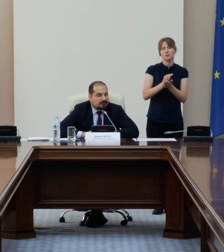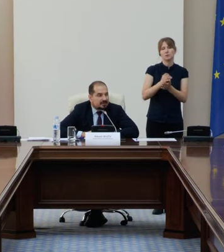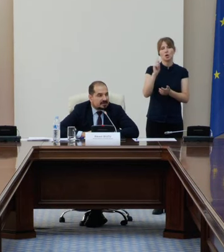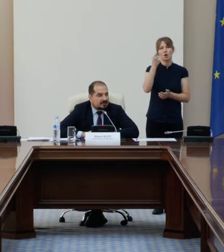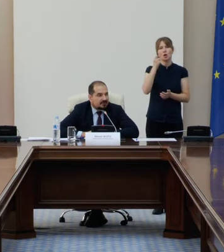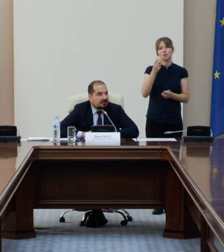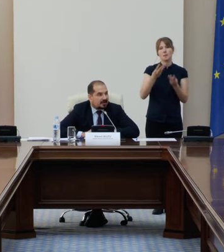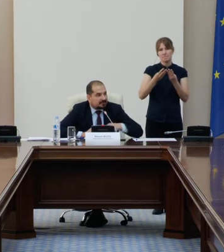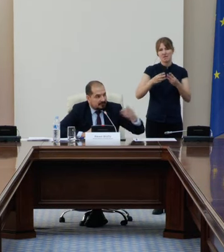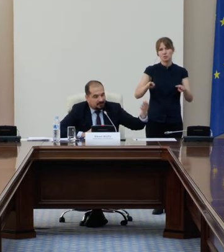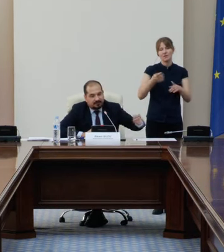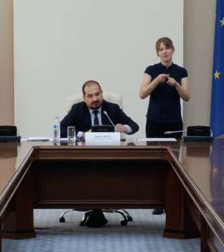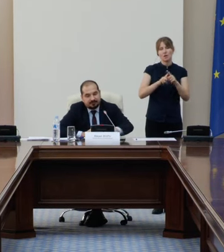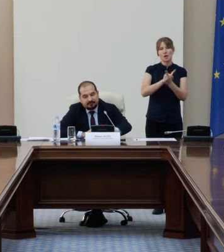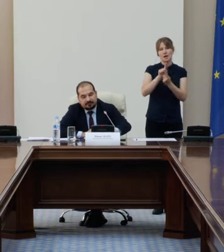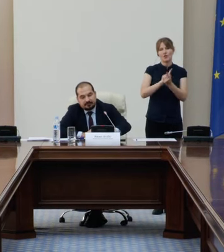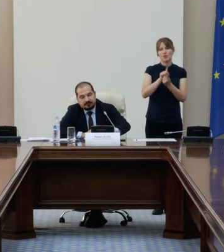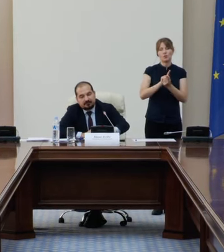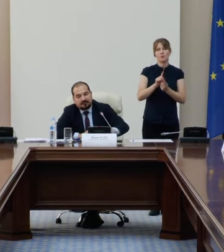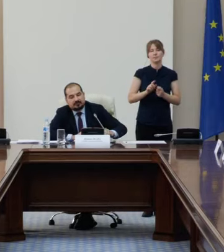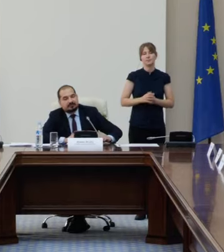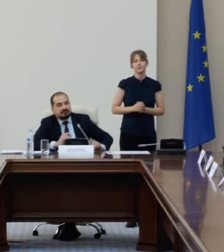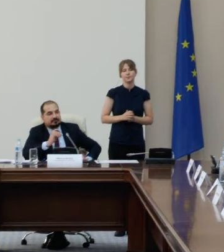în cadrul acestei reforme. Maha, te rog mult.